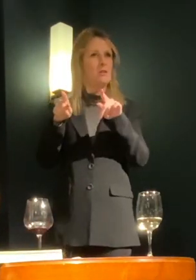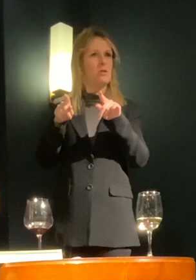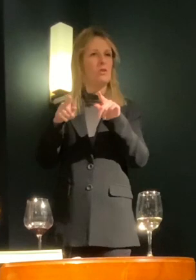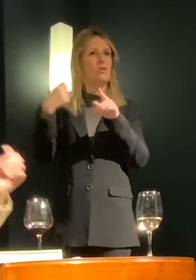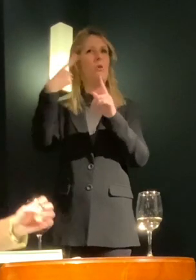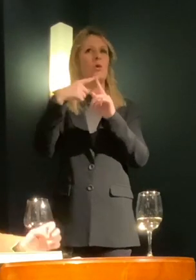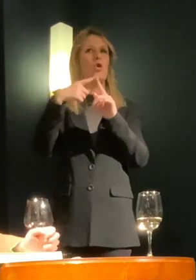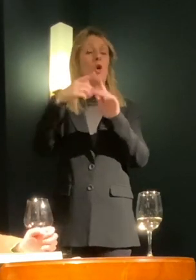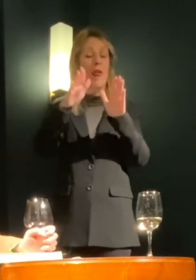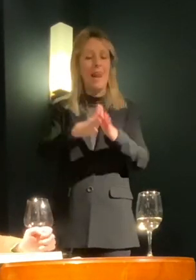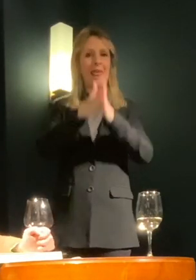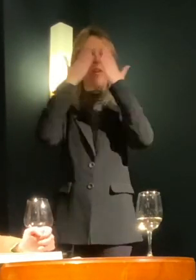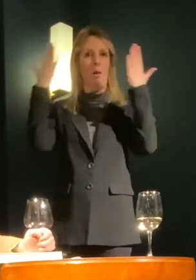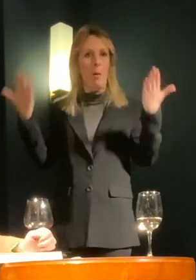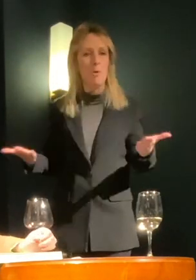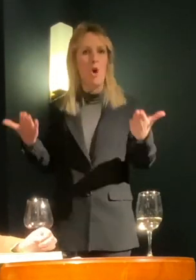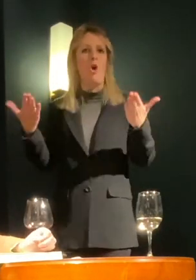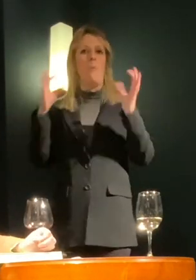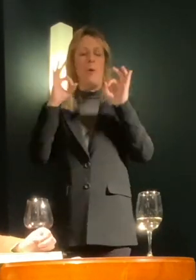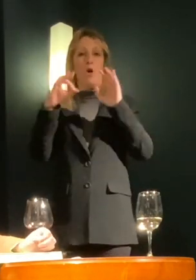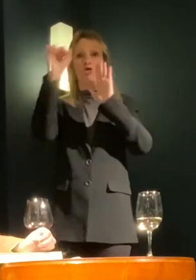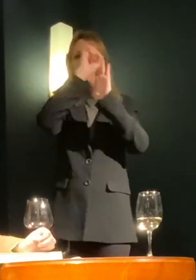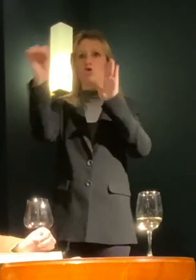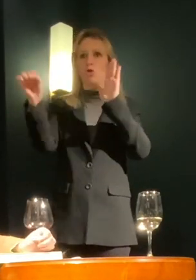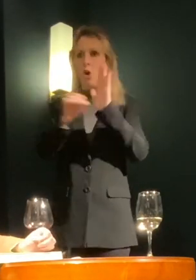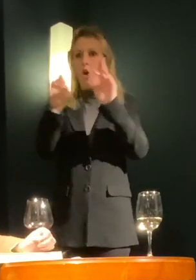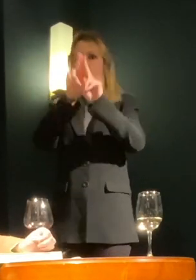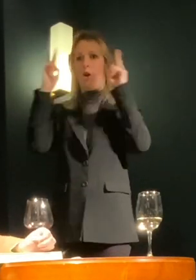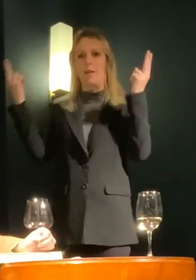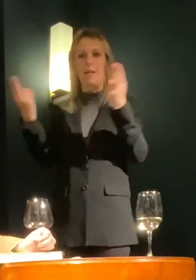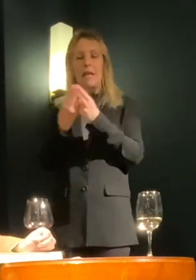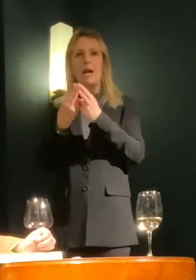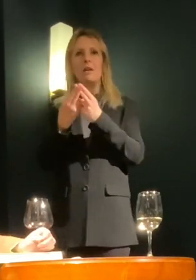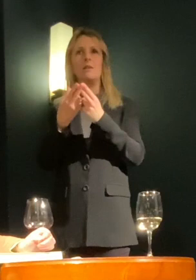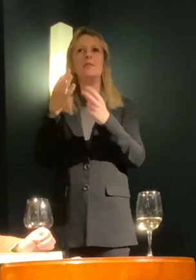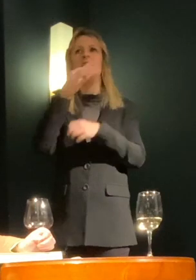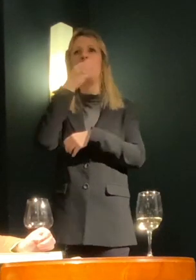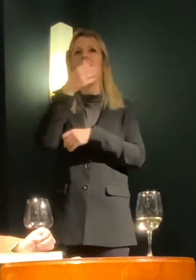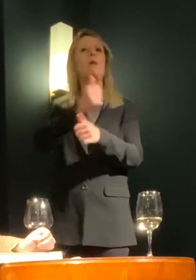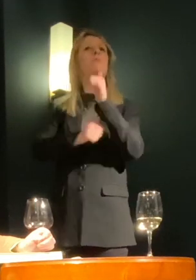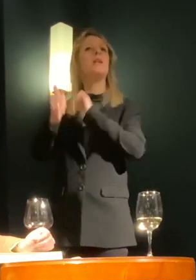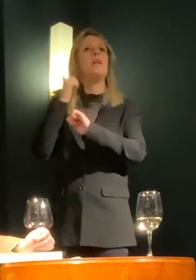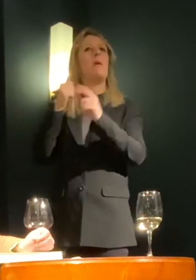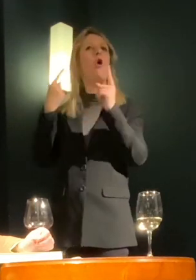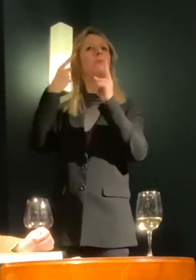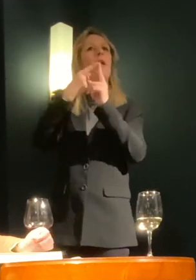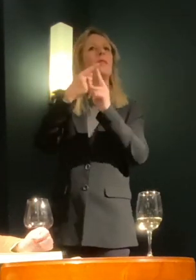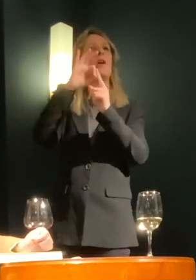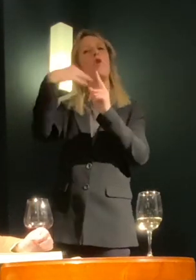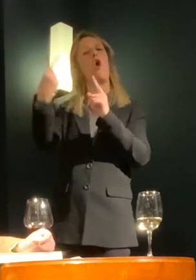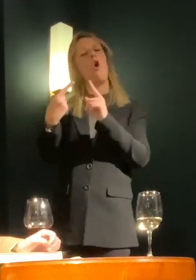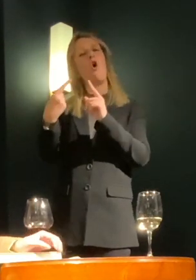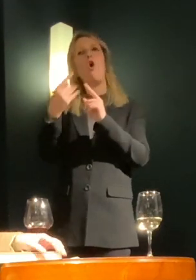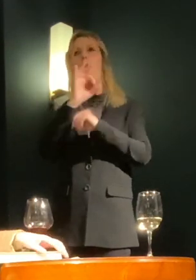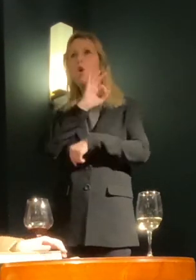l'imbastire un libro, una storia, cioè in qualche modo sei riuscito prima a darti degli obiettivi e delle cose, o ci sei pian piano